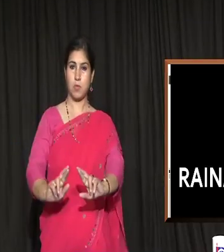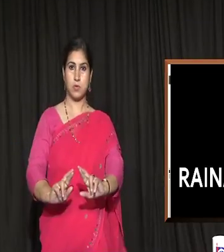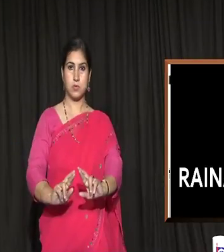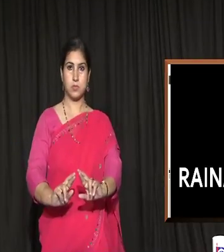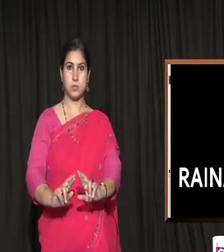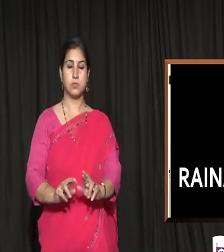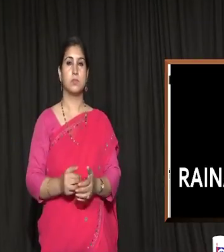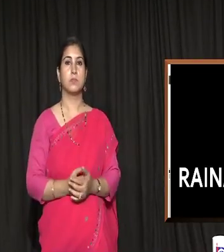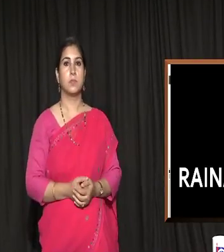पुनर्जागरण.